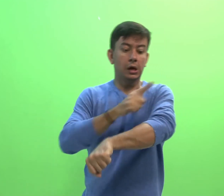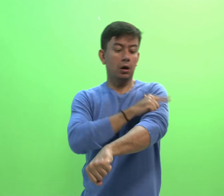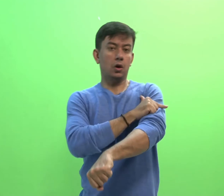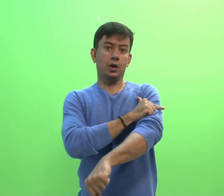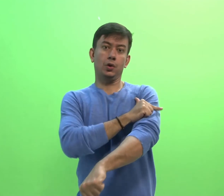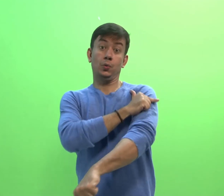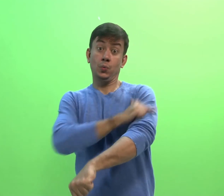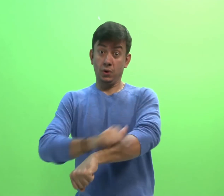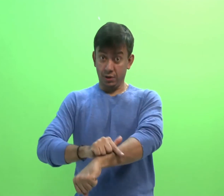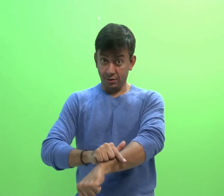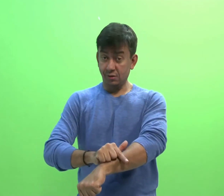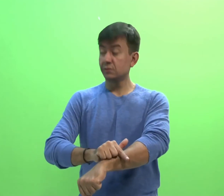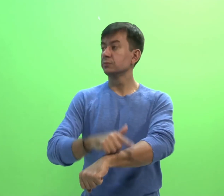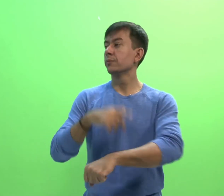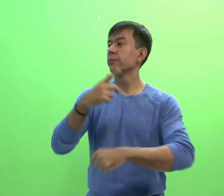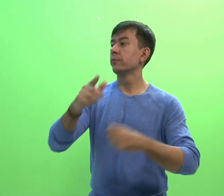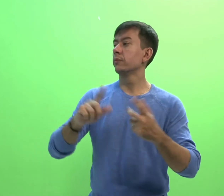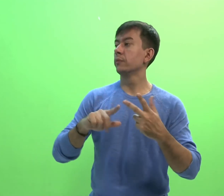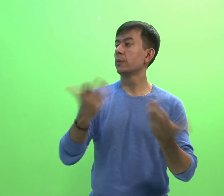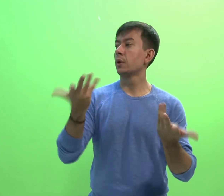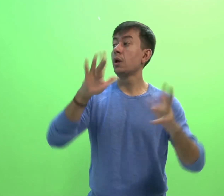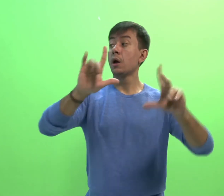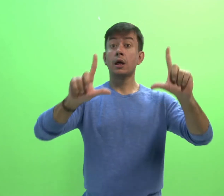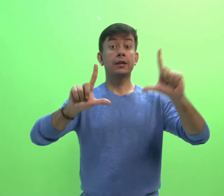braço. Sinal para televisão.